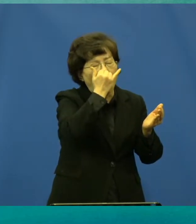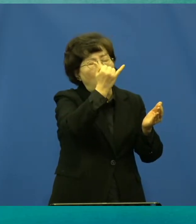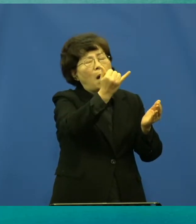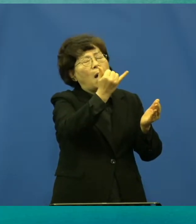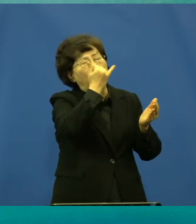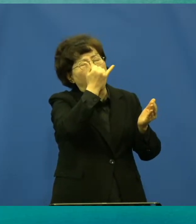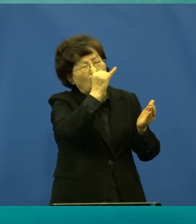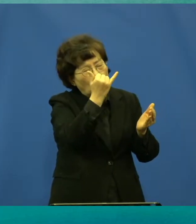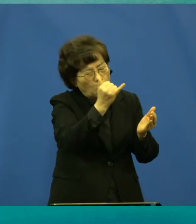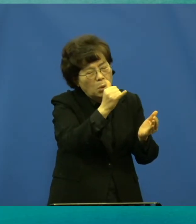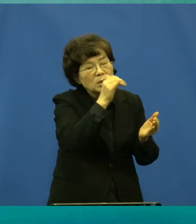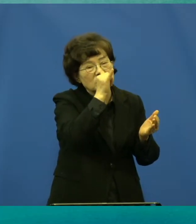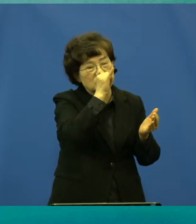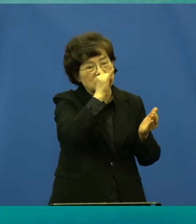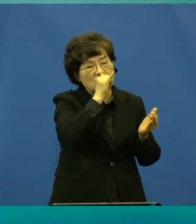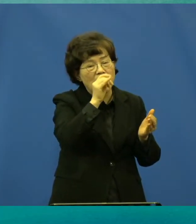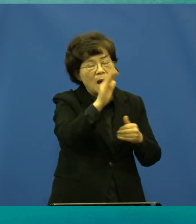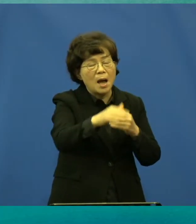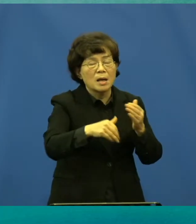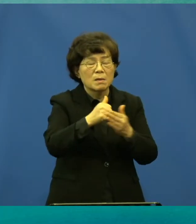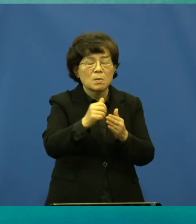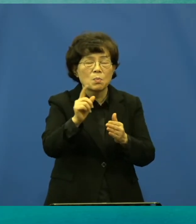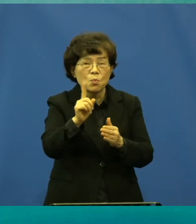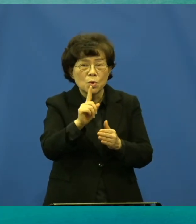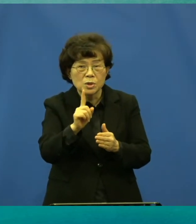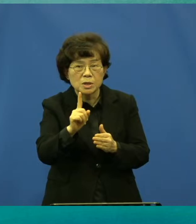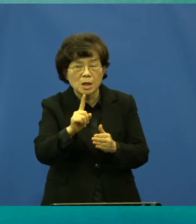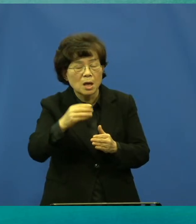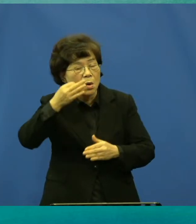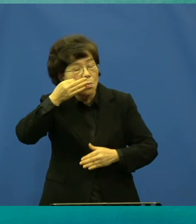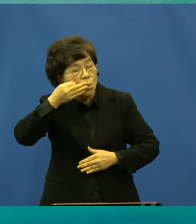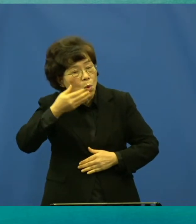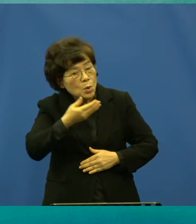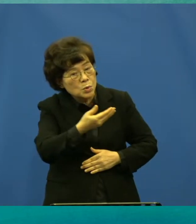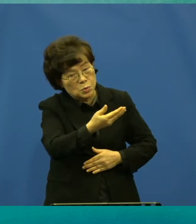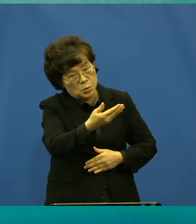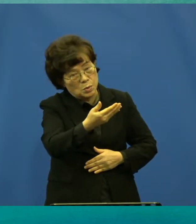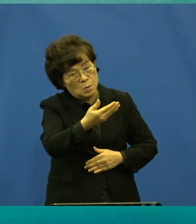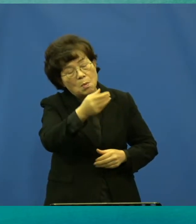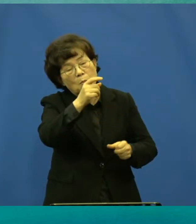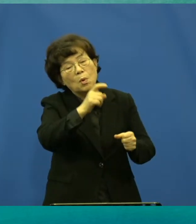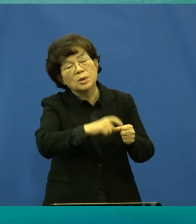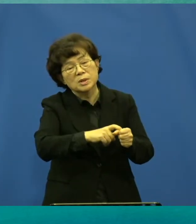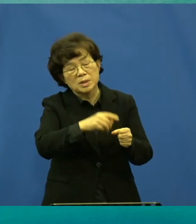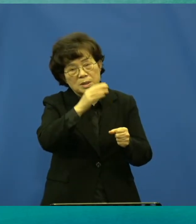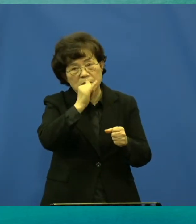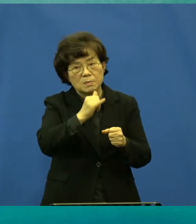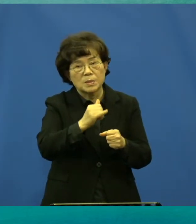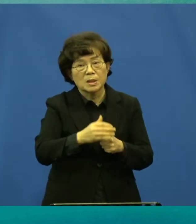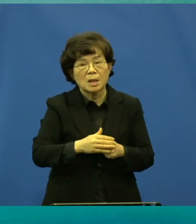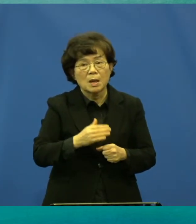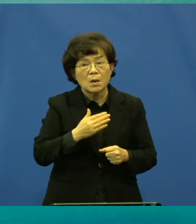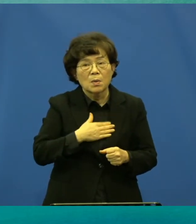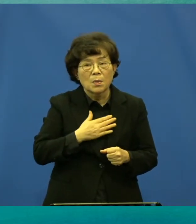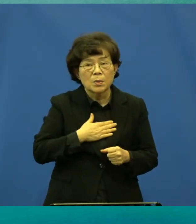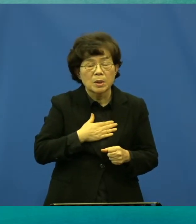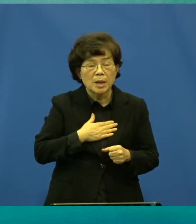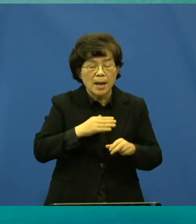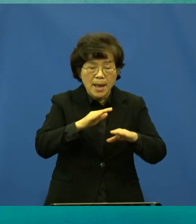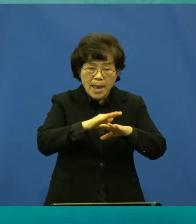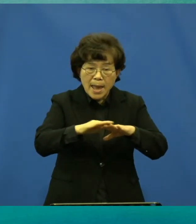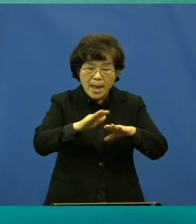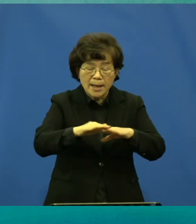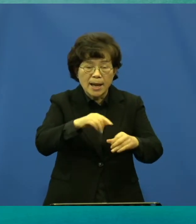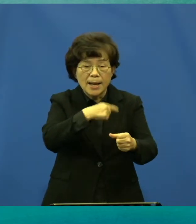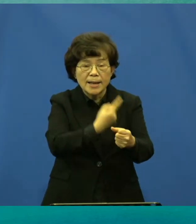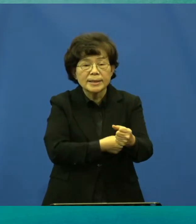여러분, 하나님은 우리에게 무엇인가를 보여주시려고 하는 거죠. 그러니까 우리가 해동 능력만 있다면